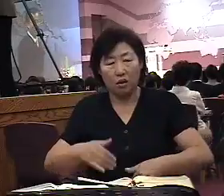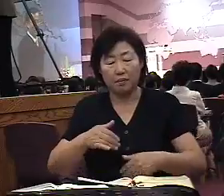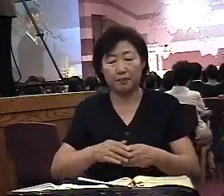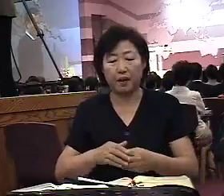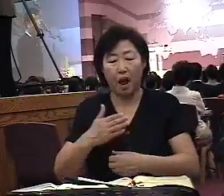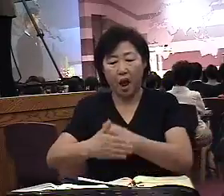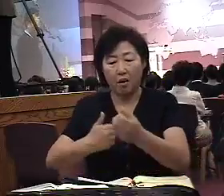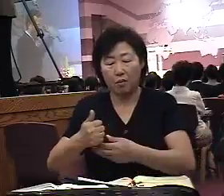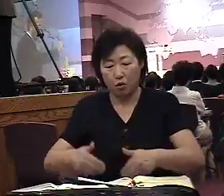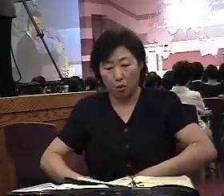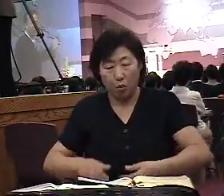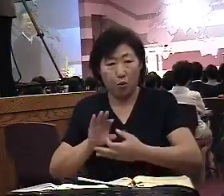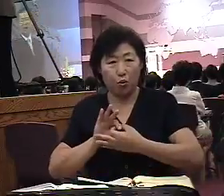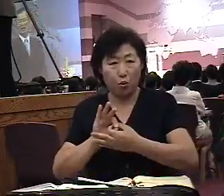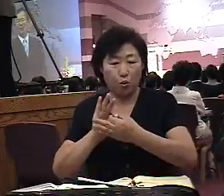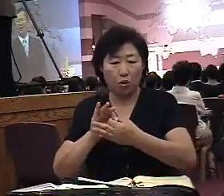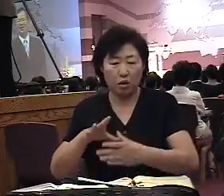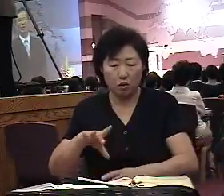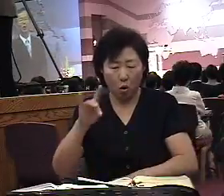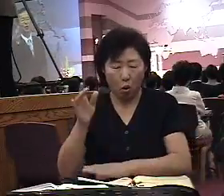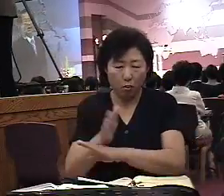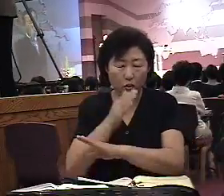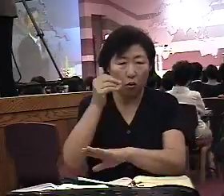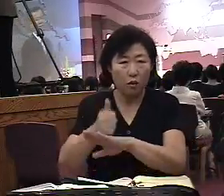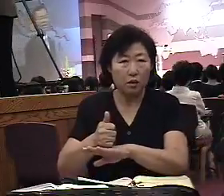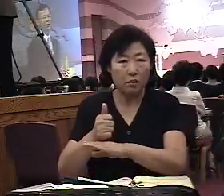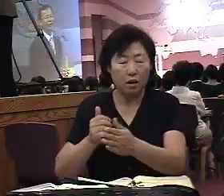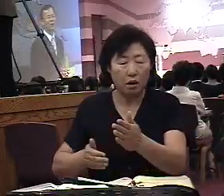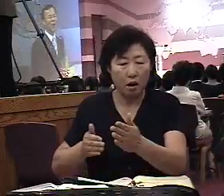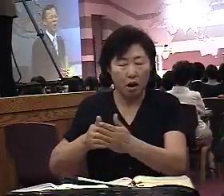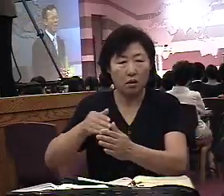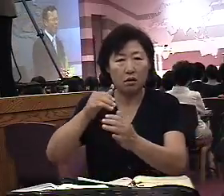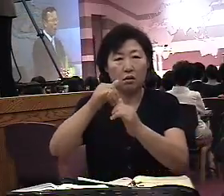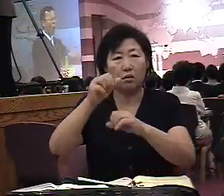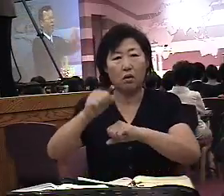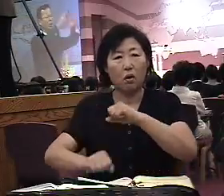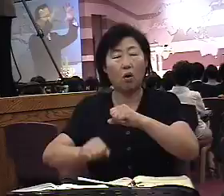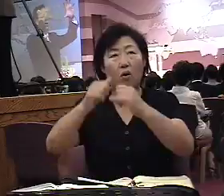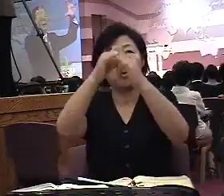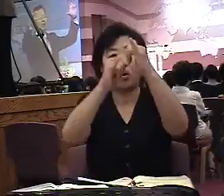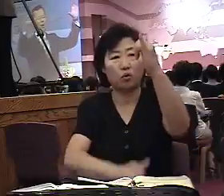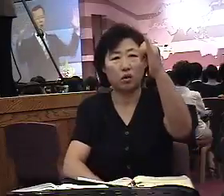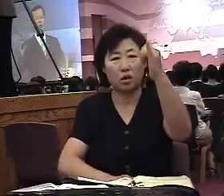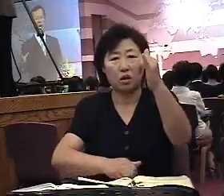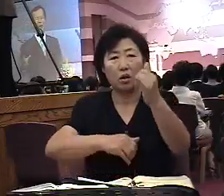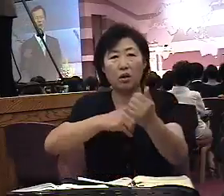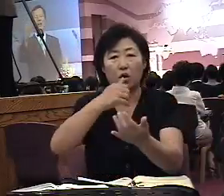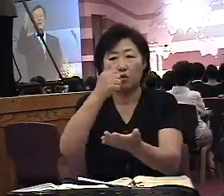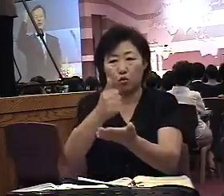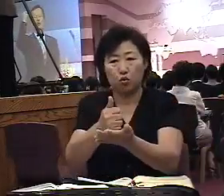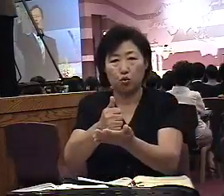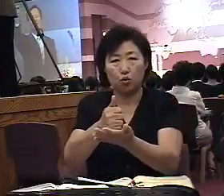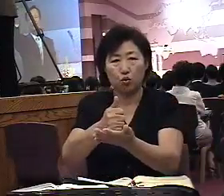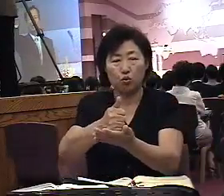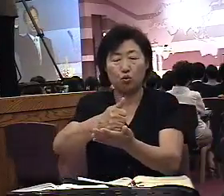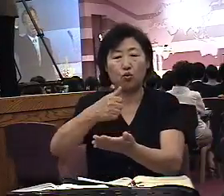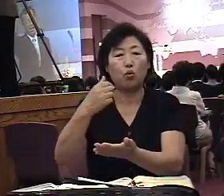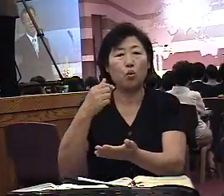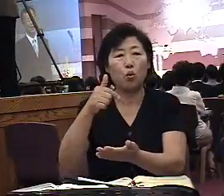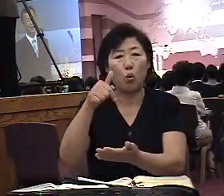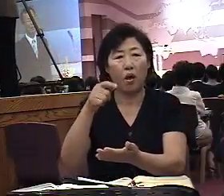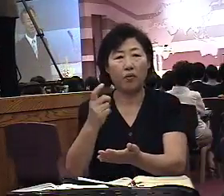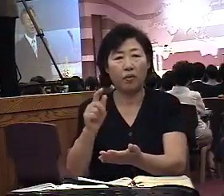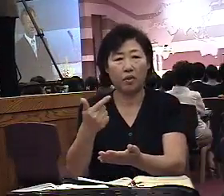율법을 통해 처음부터 마지막까지 역사의 주관자가 되시고 모든 선함과 거룩함의 중심이